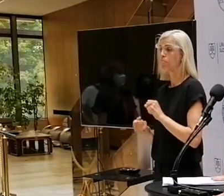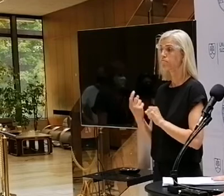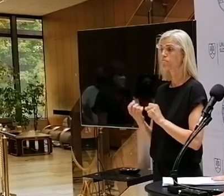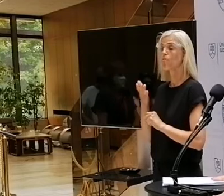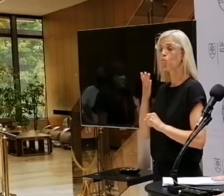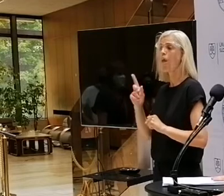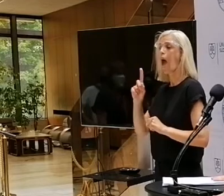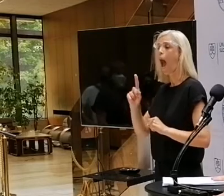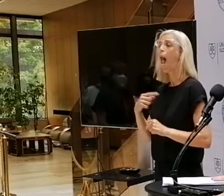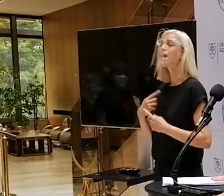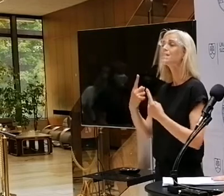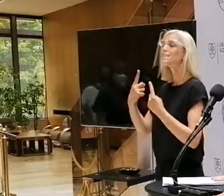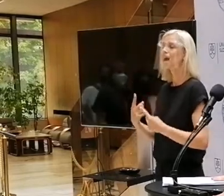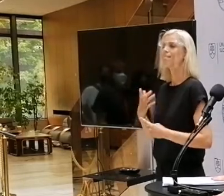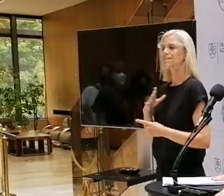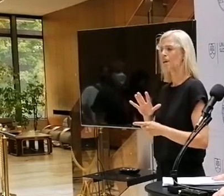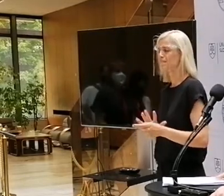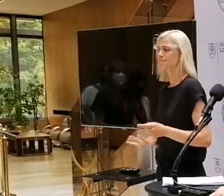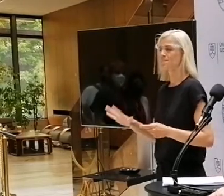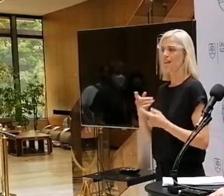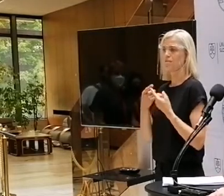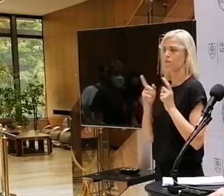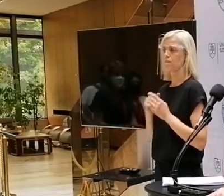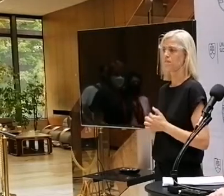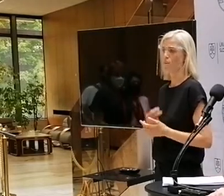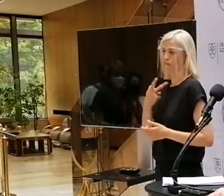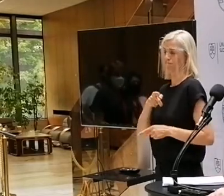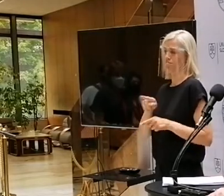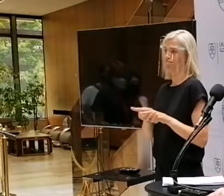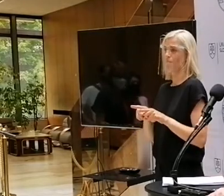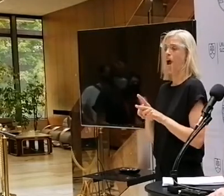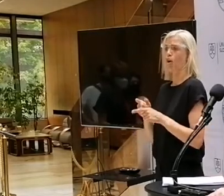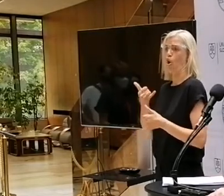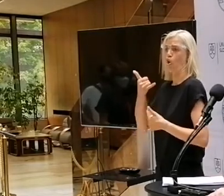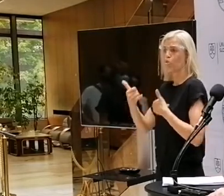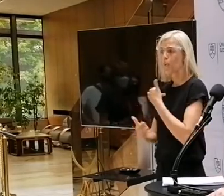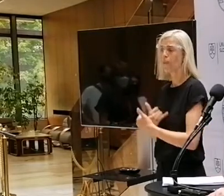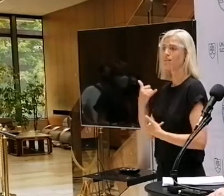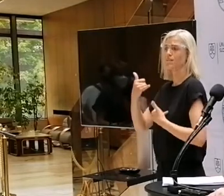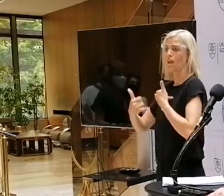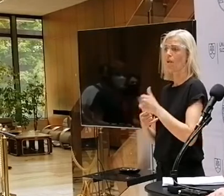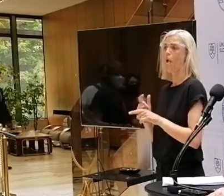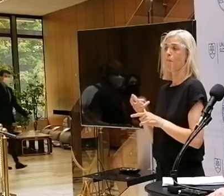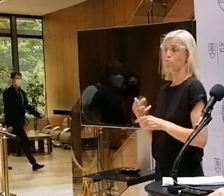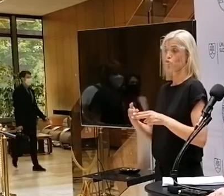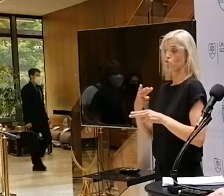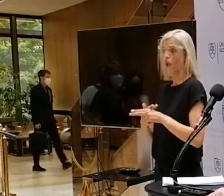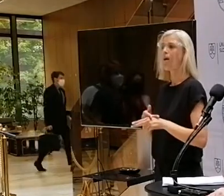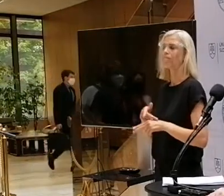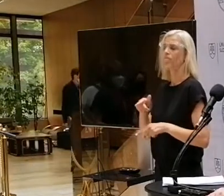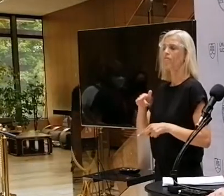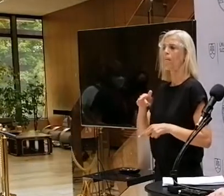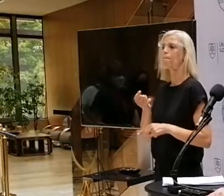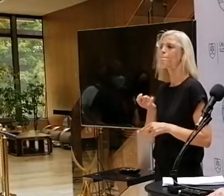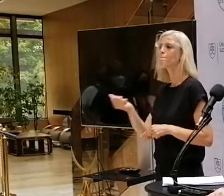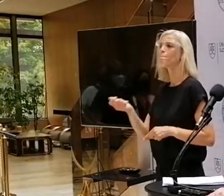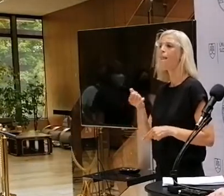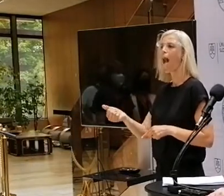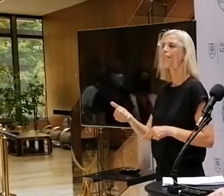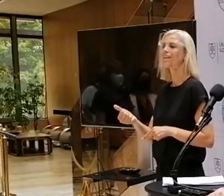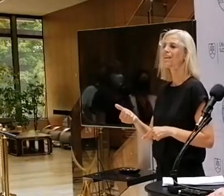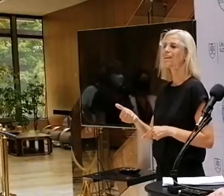celé Slovensko. Uh-huh. A nebude to teda niečo duplicitné, lebo v podstate možno už aj teraz štát platí nejakých mediátorov, alebo teda existujú aj teraz... Práve